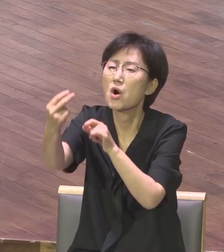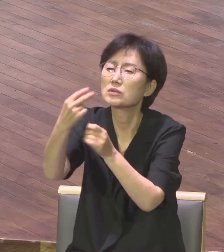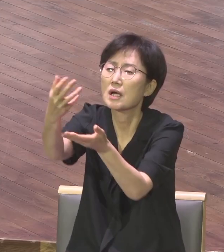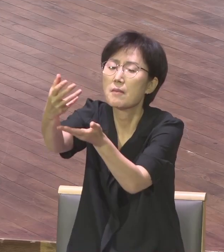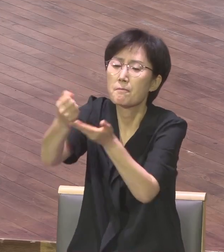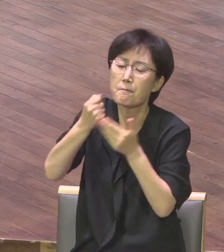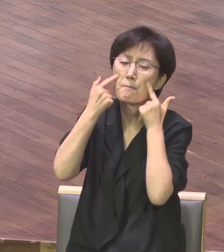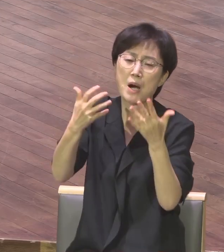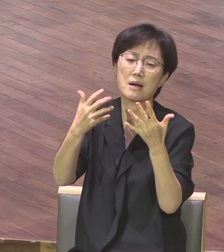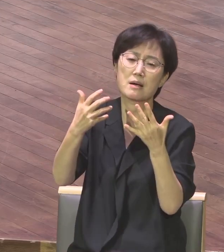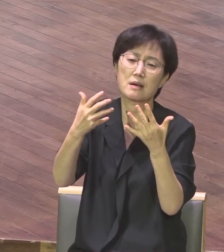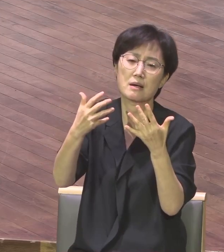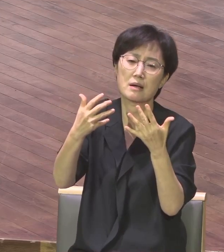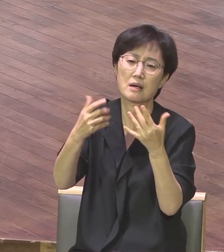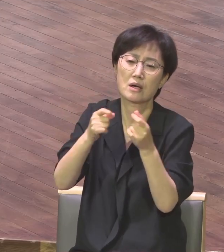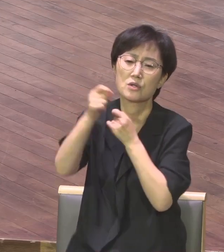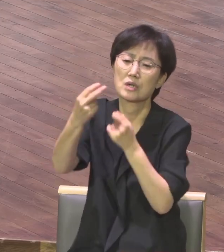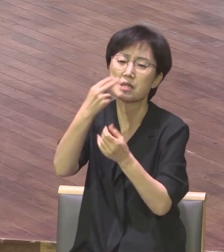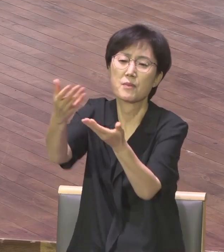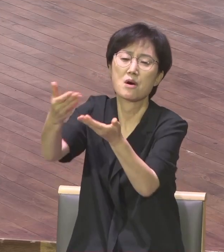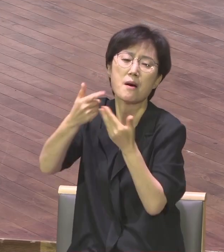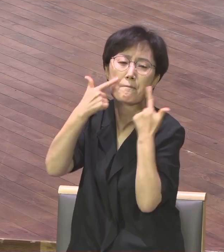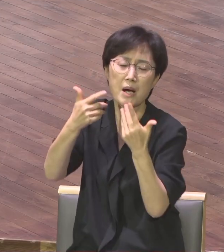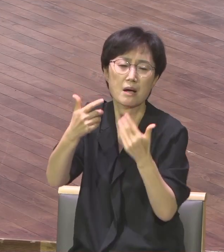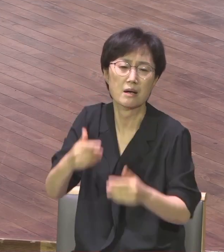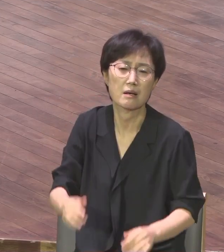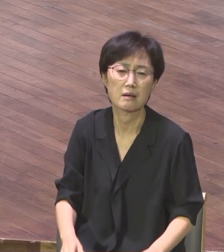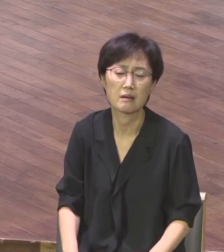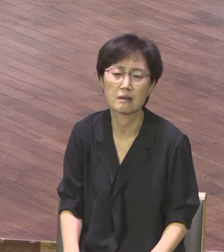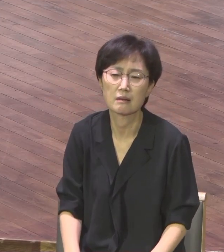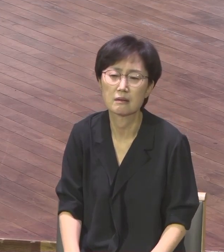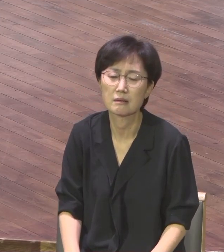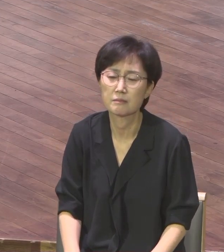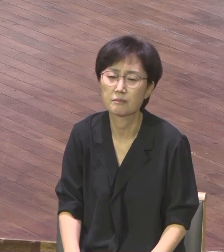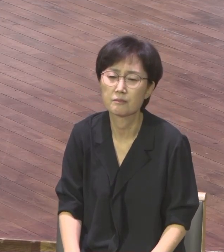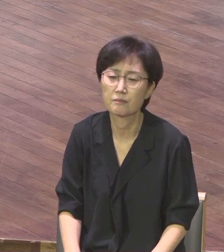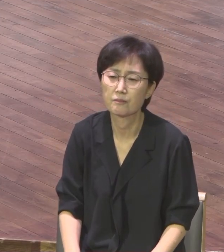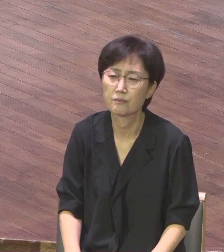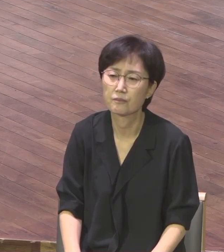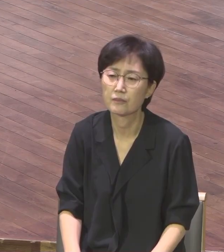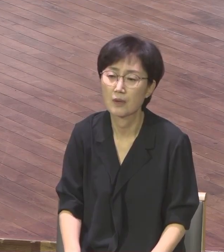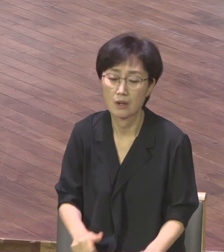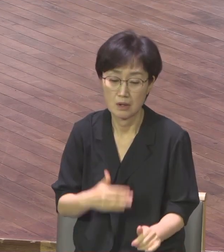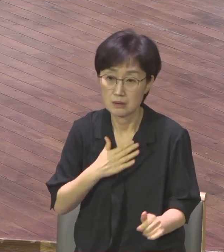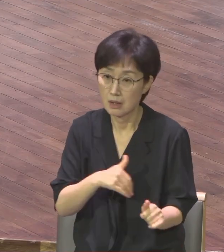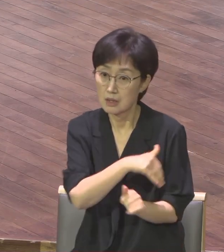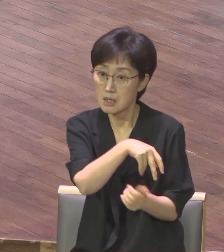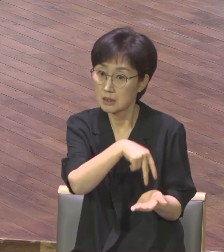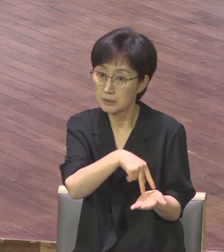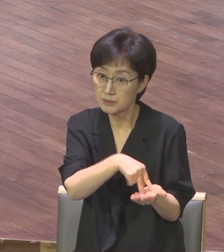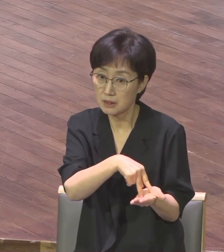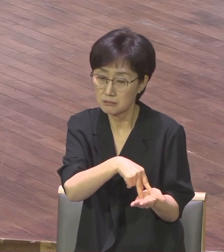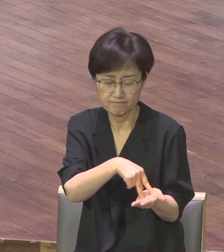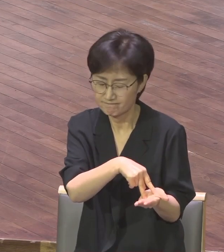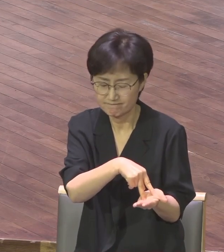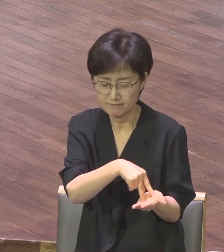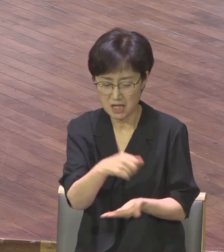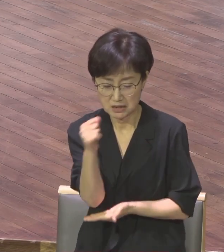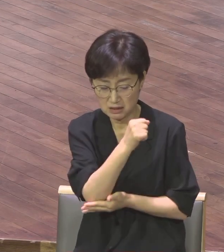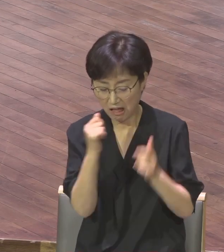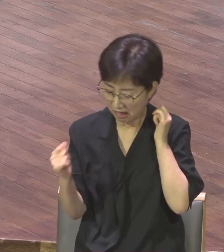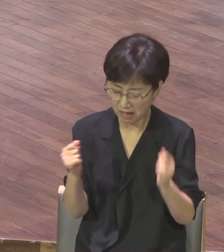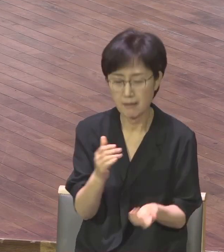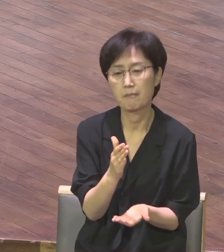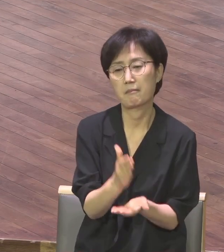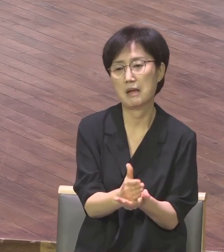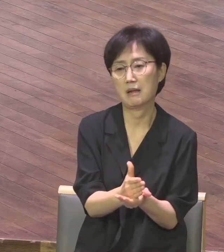보장받는 존재라는 것입니다. 영원한 생명을 보장받는 존재. 그러니까 어떤 상황 속에서도 흔들리지 말고